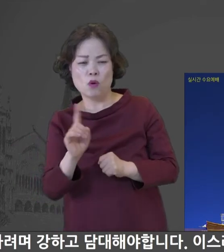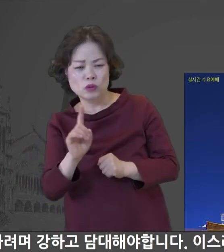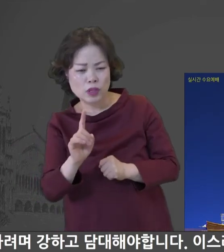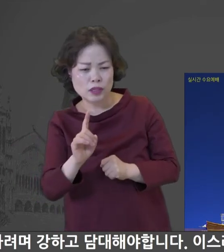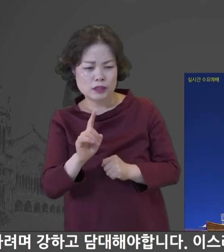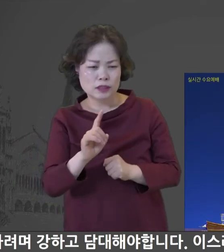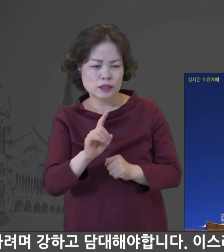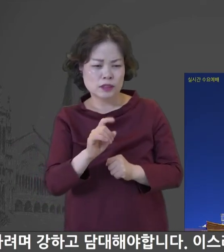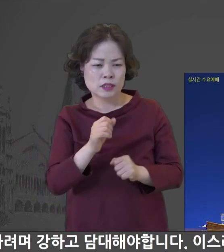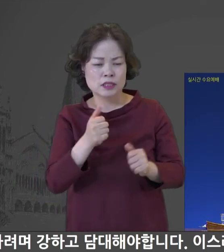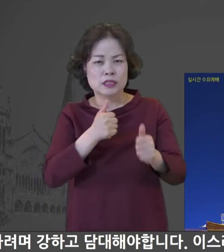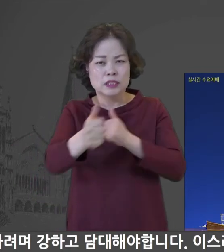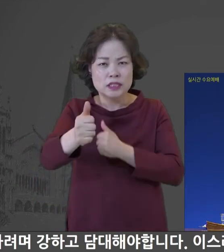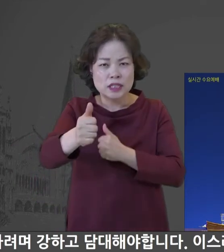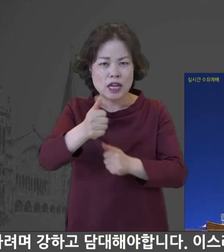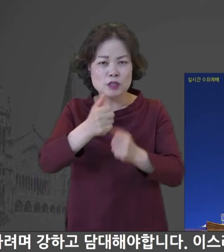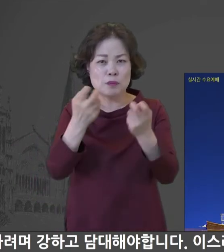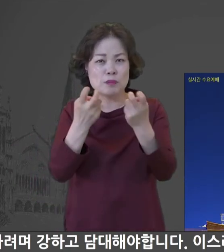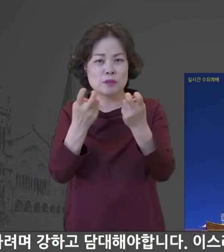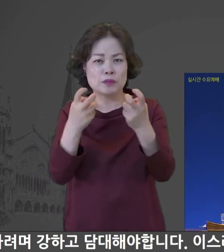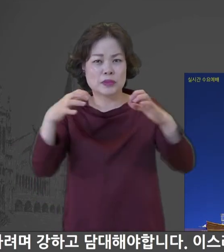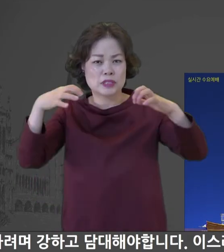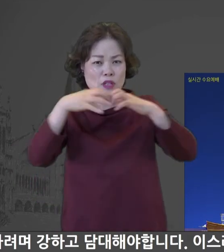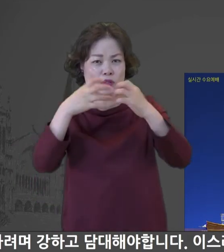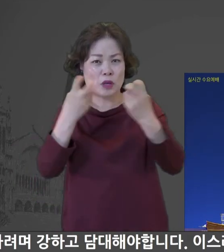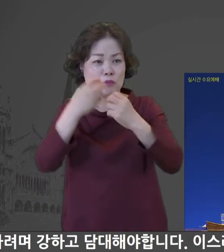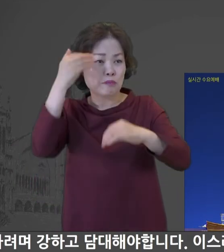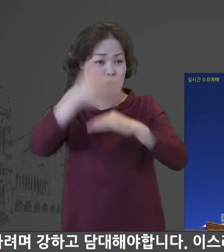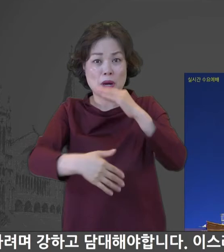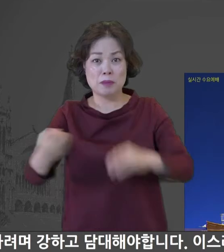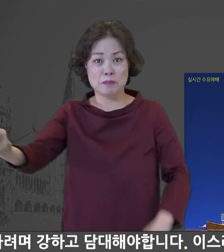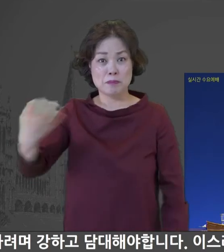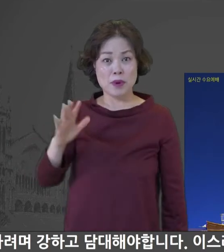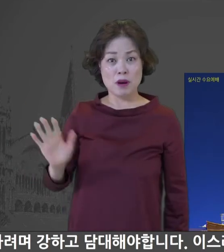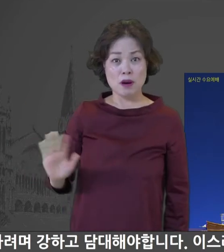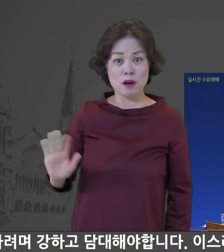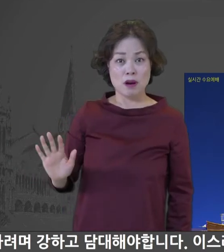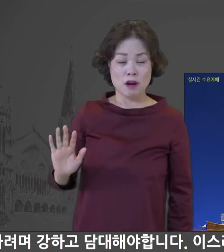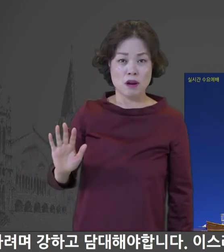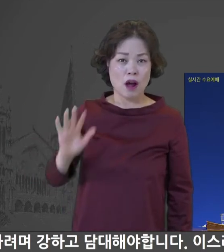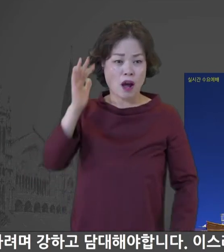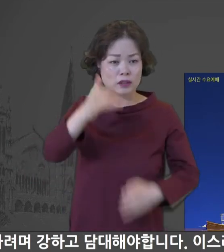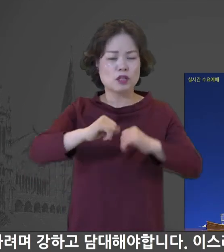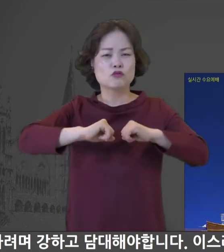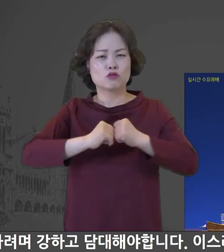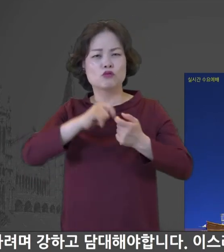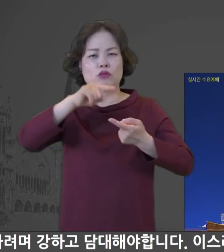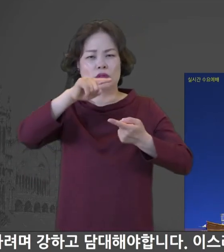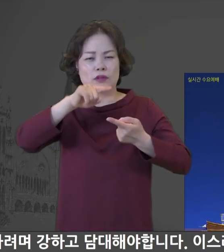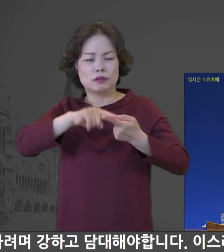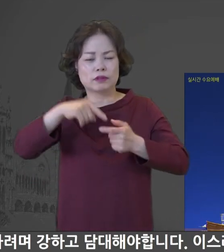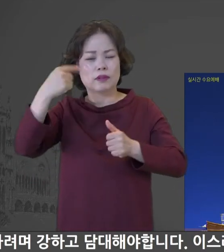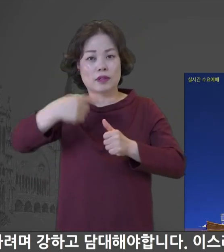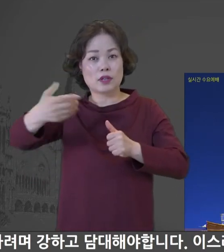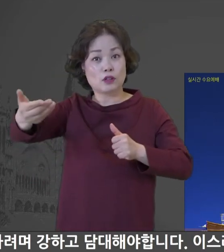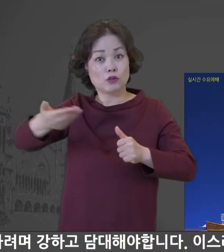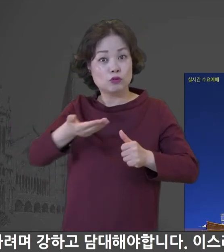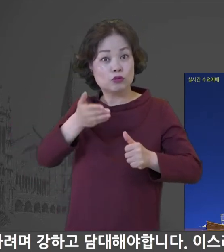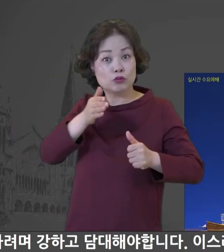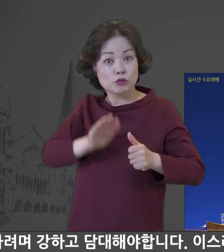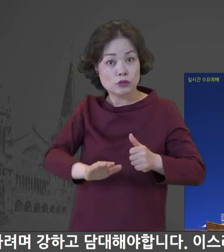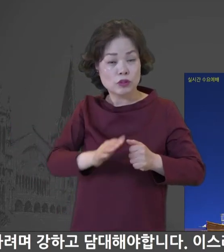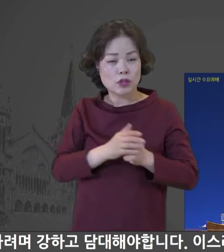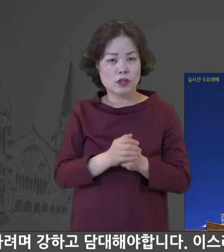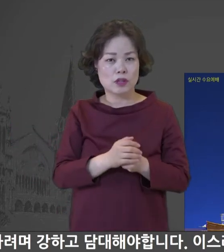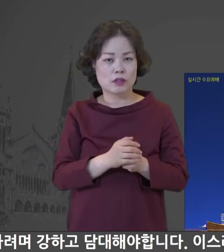이렇게 싸워나가라라는 전쟁 방식을 얘기하시는 게 아니라 여기서도 하나님께 순종하는 법에 대해서 가르치는데, 나의